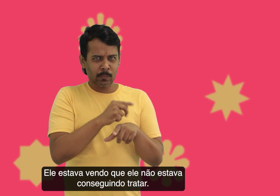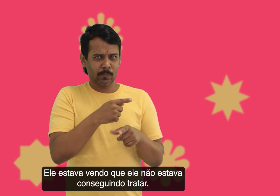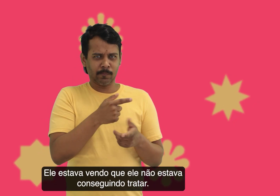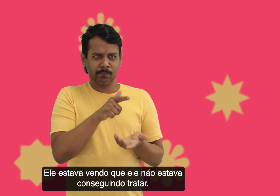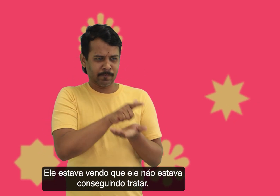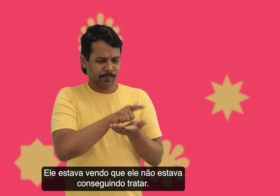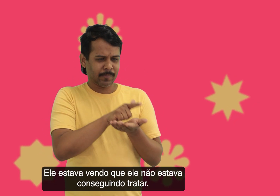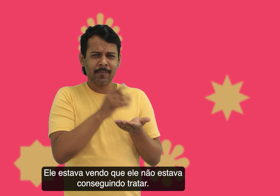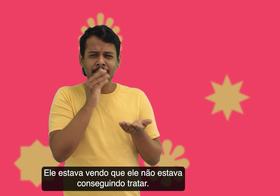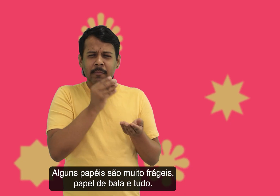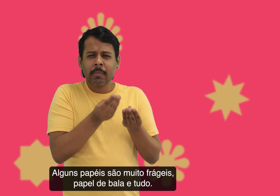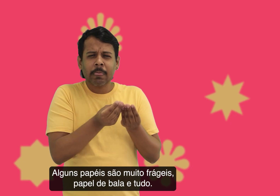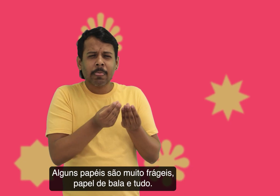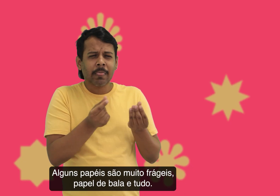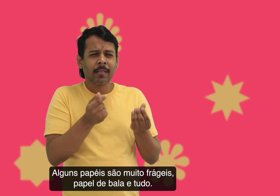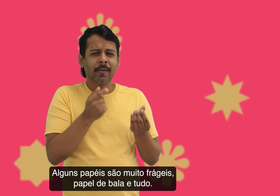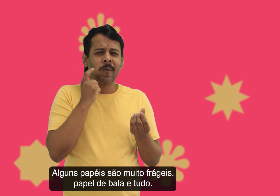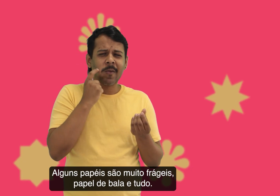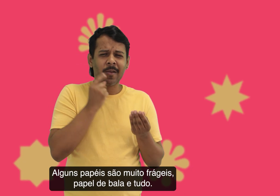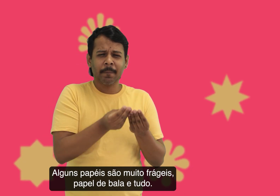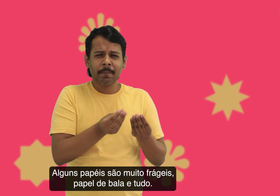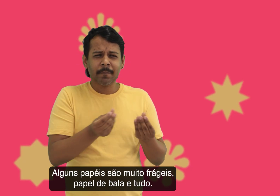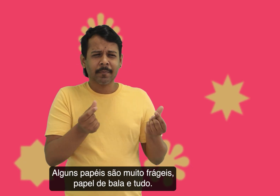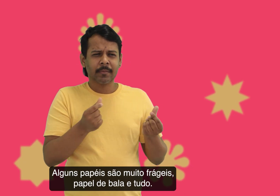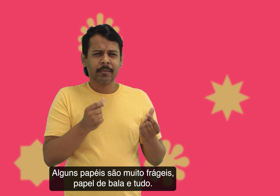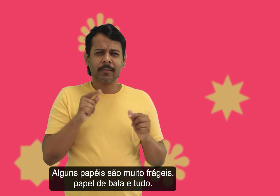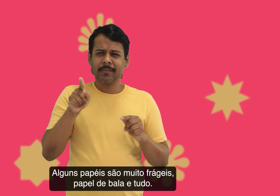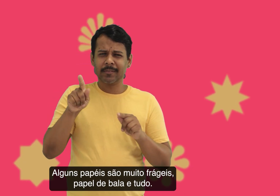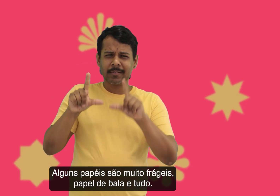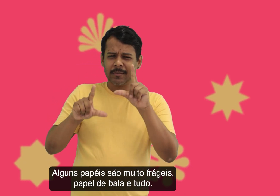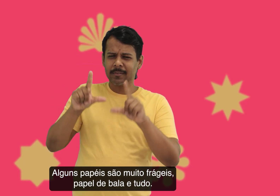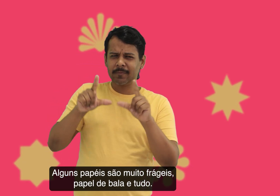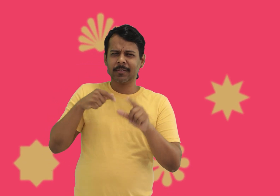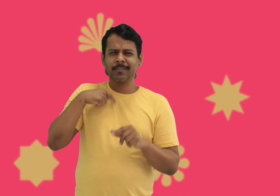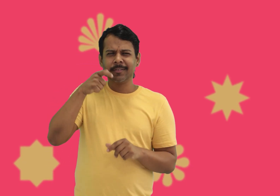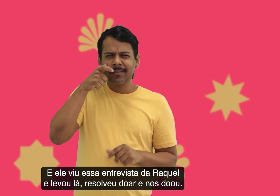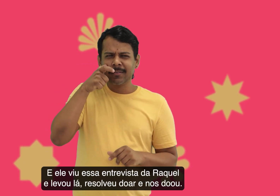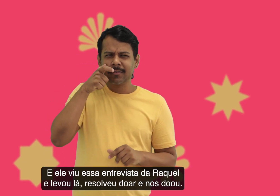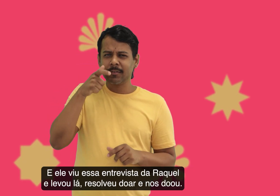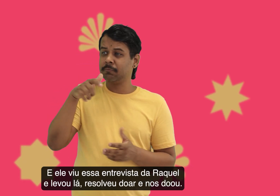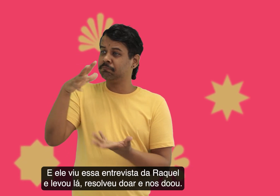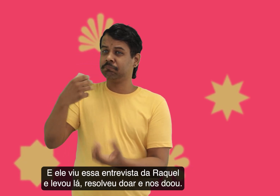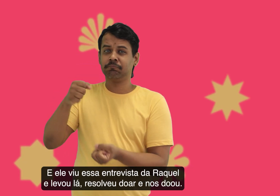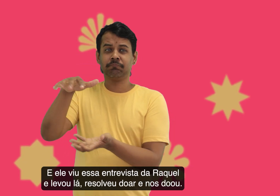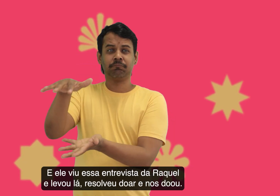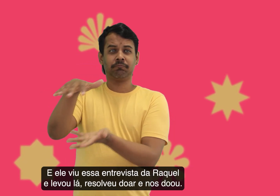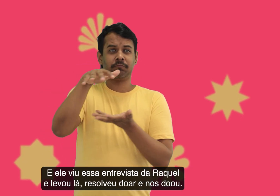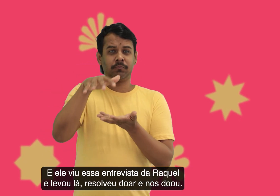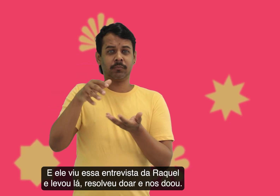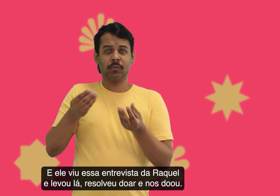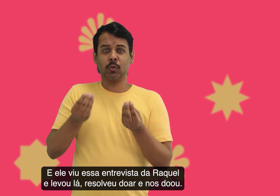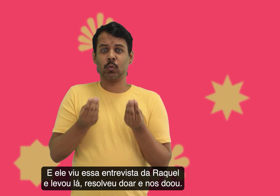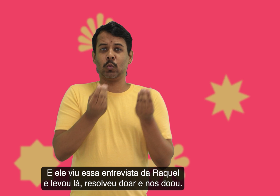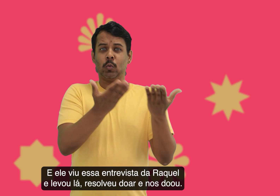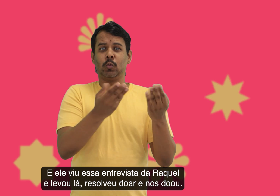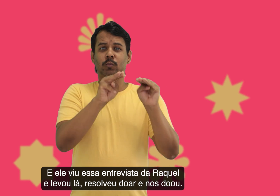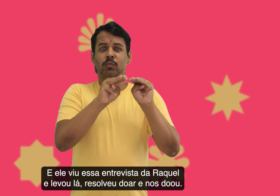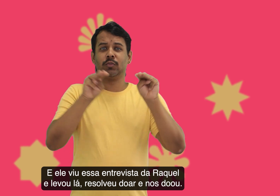estava vendo que ele não estava conseguindo tratar. Alguns papéis são muito frágeis, né? Papel de bala e tudo. E ele viu essa entrevista da Raquel e levou lá,